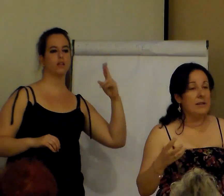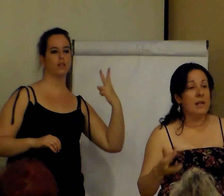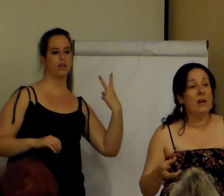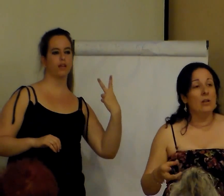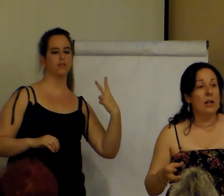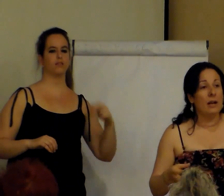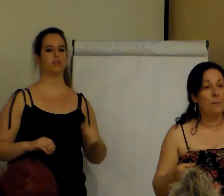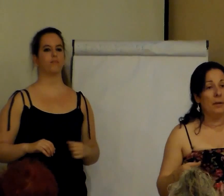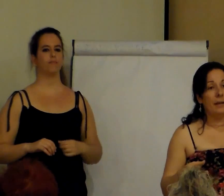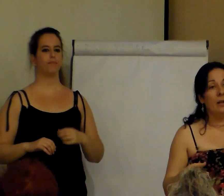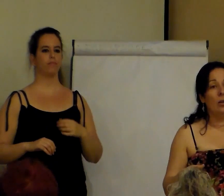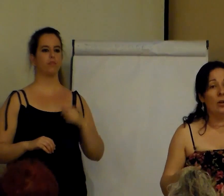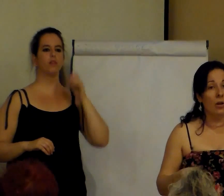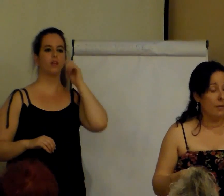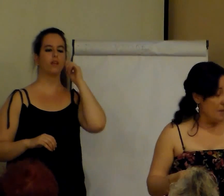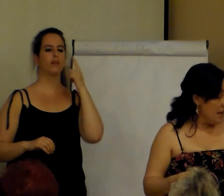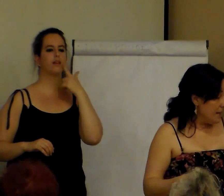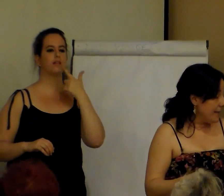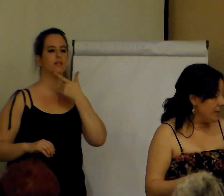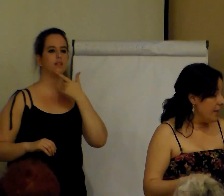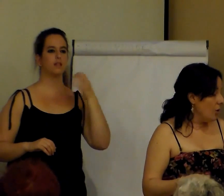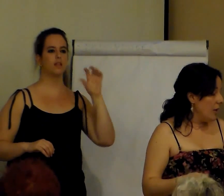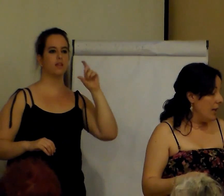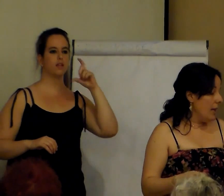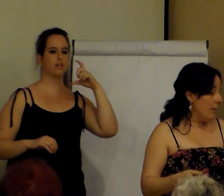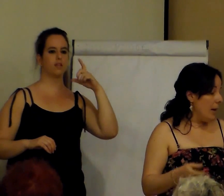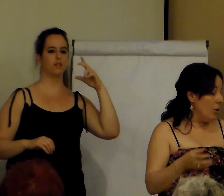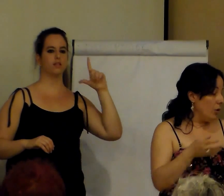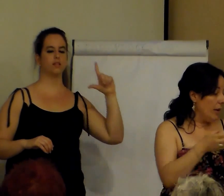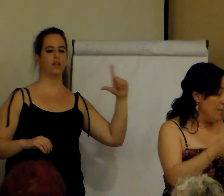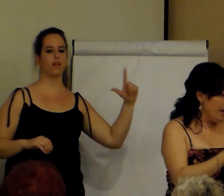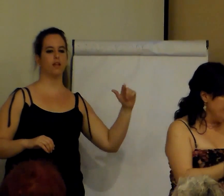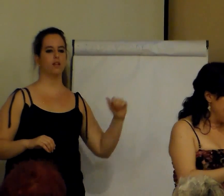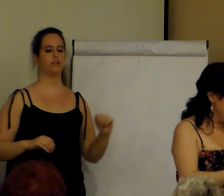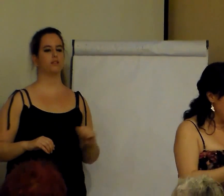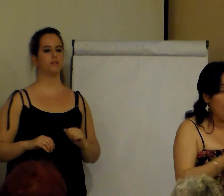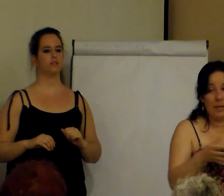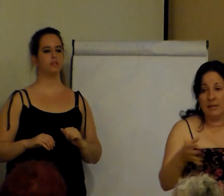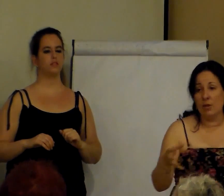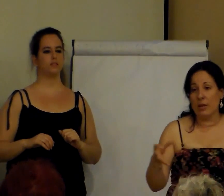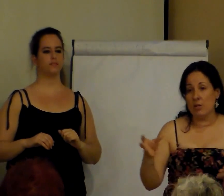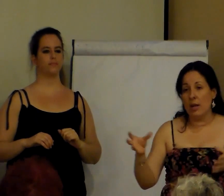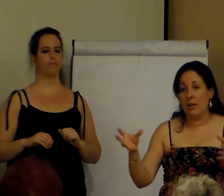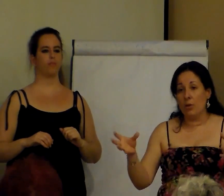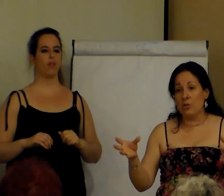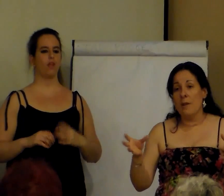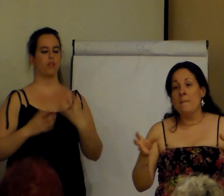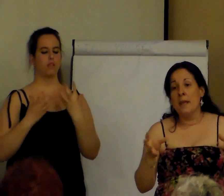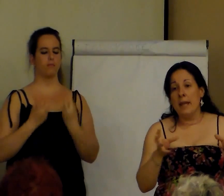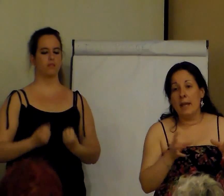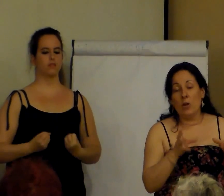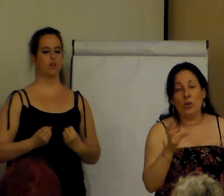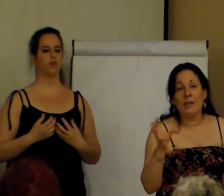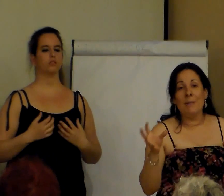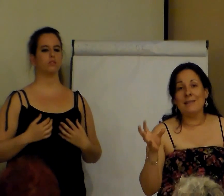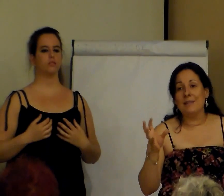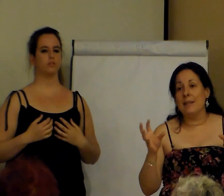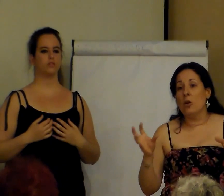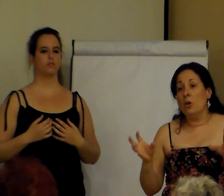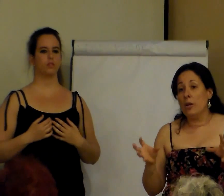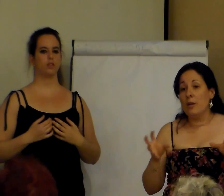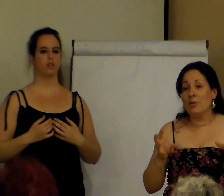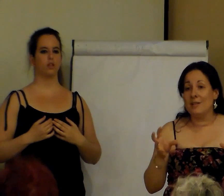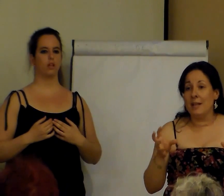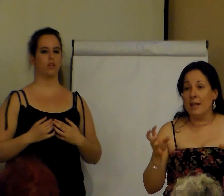más personalizado de la respuesta al dolor. Es allí donde valoró también ansiedad, depresión, que son los dos